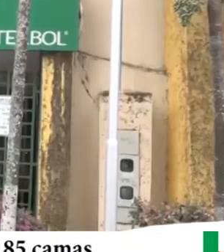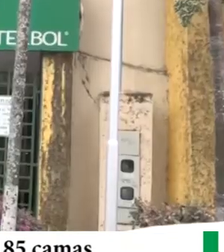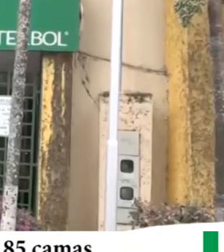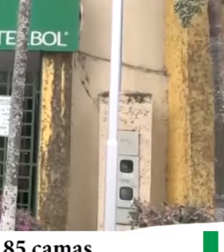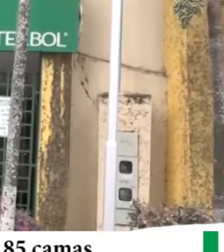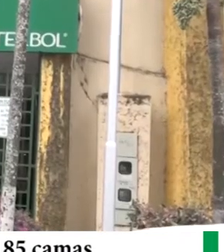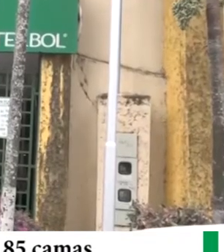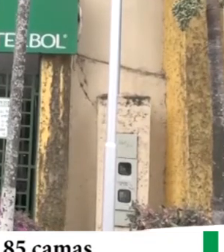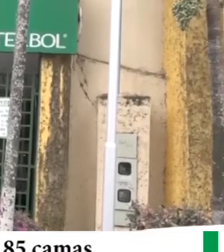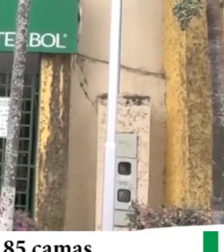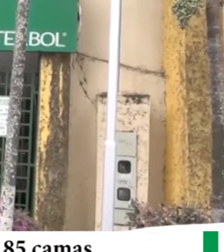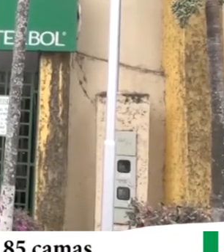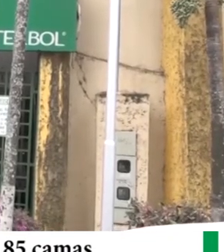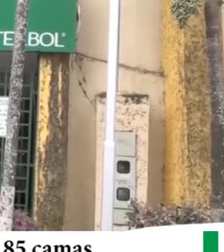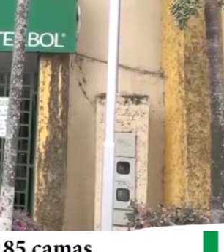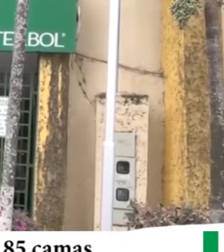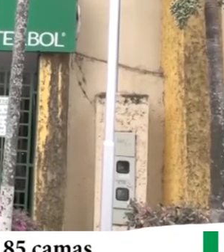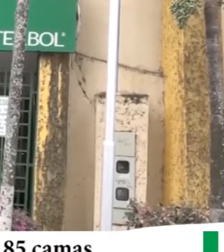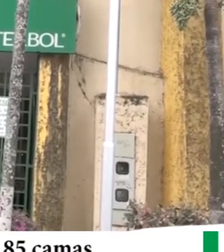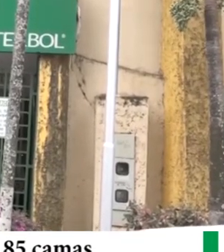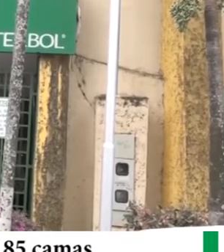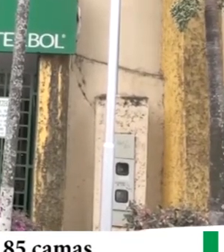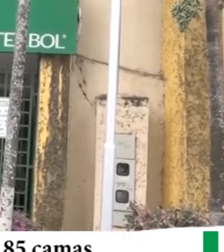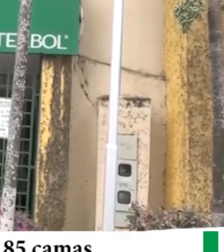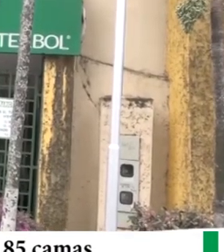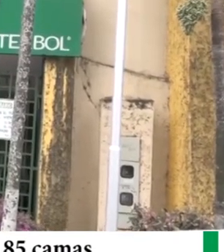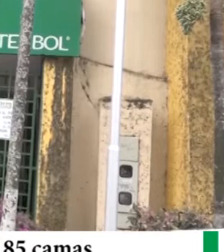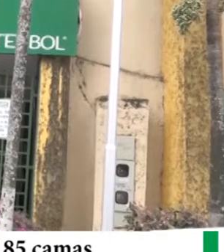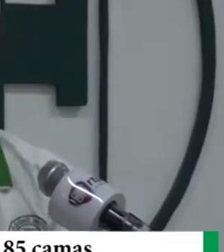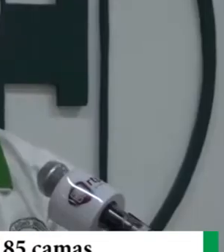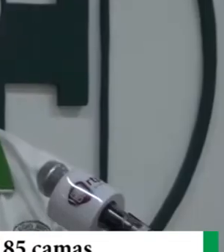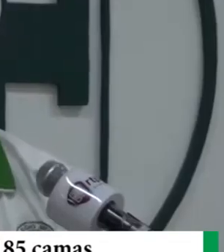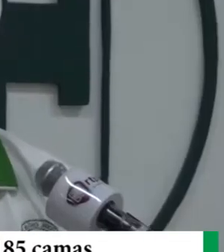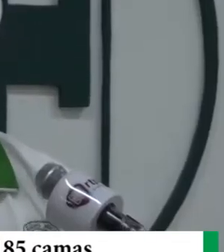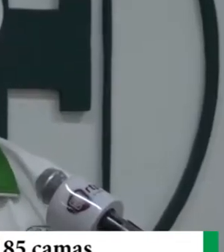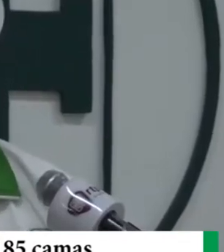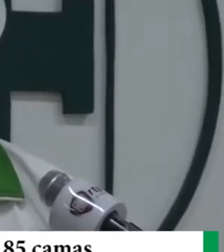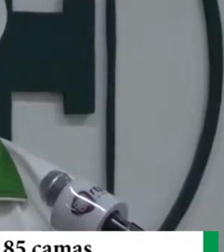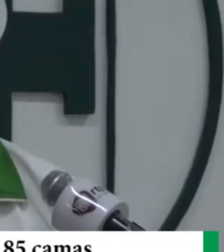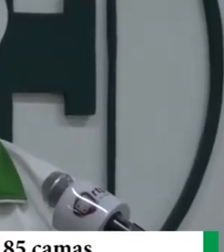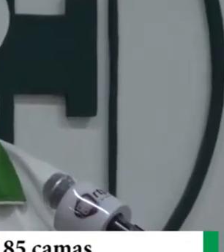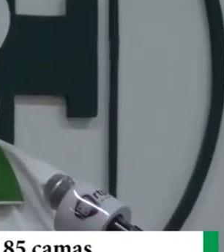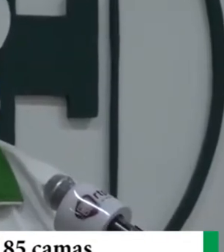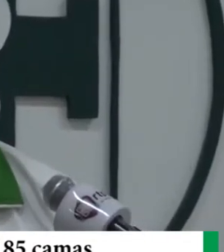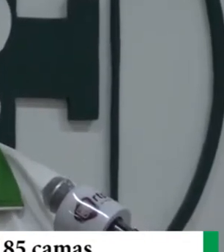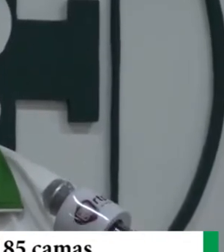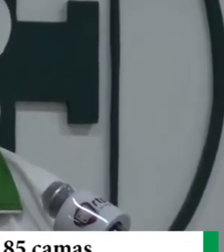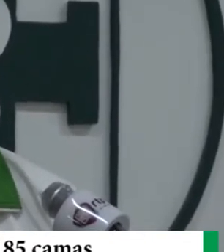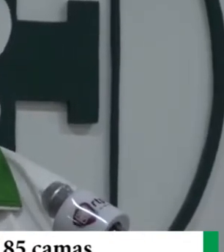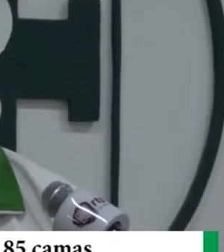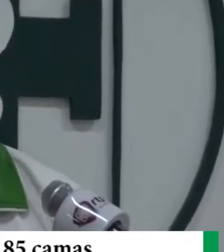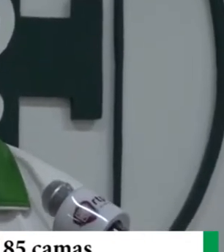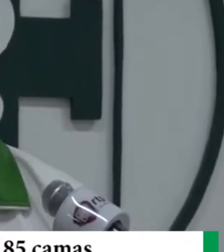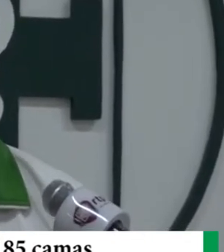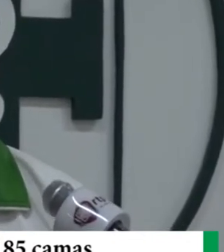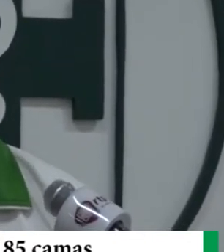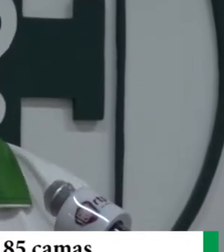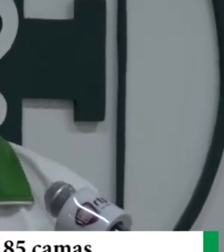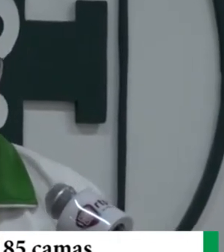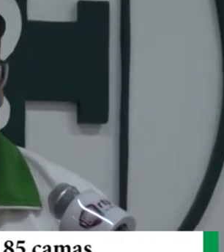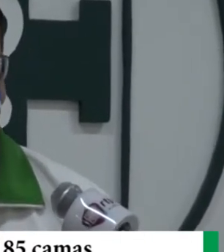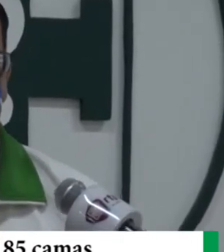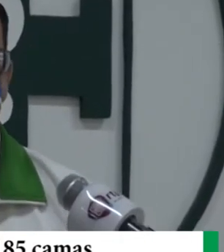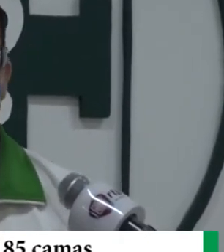Han venido y no han dado un golpecito en la espalda y decirnos ya lo van a tener. Nosotros no lo vamos a aceptar. No aceptamos